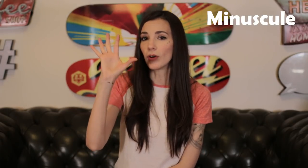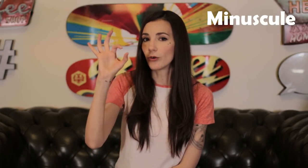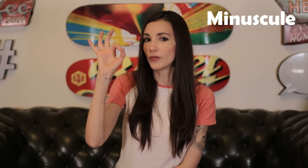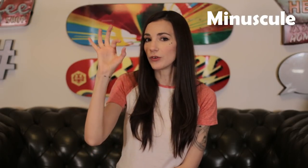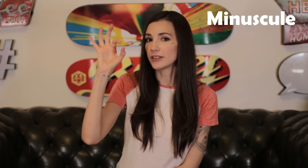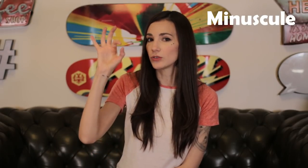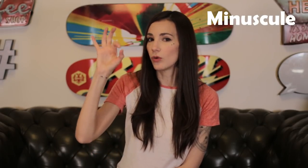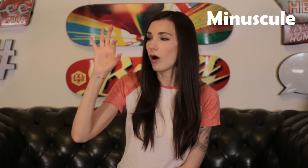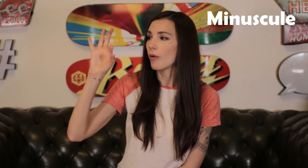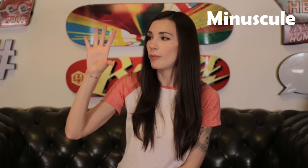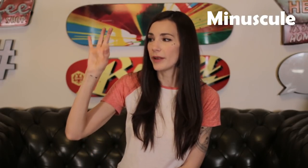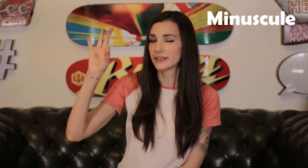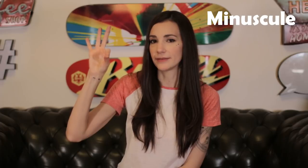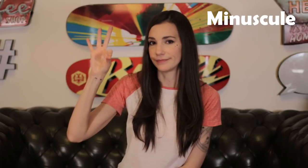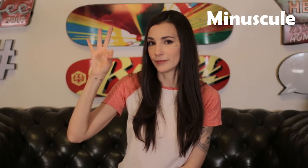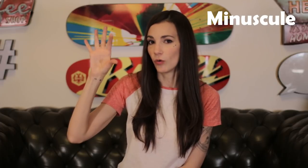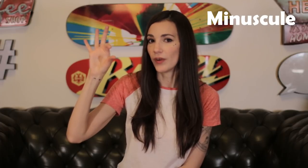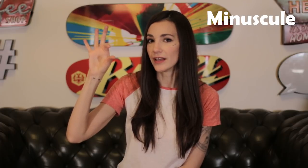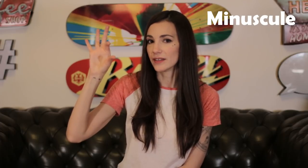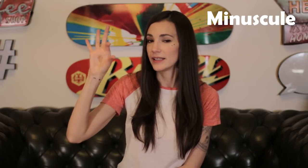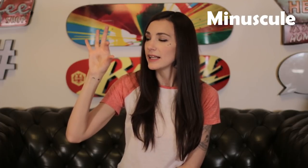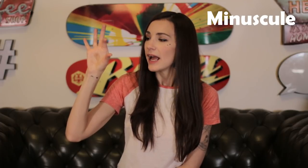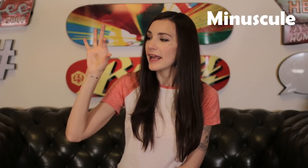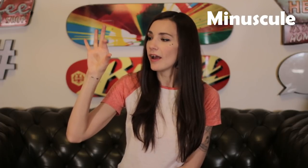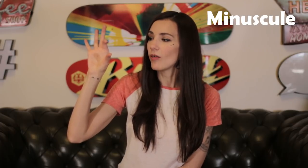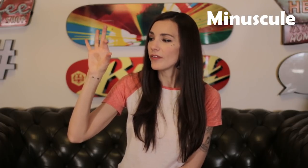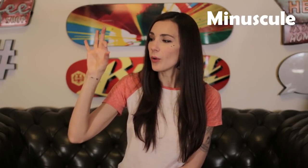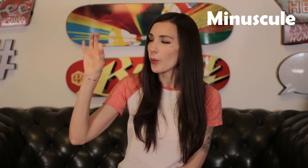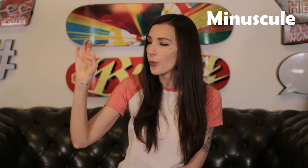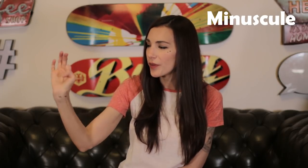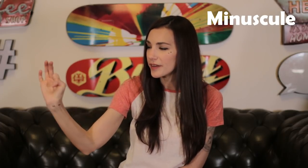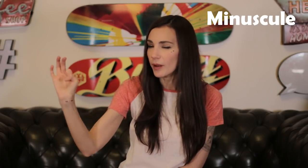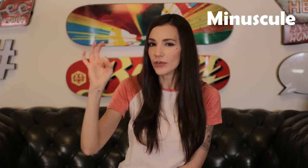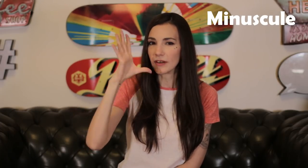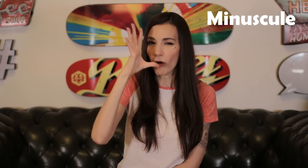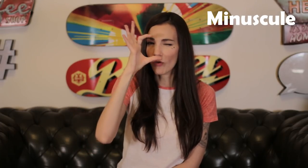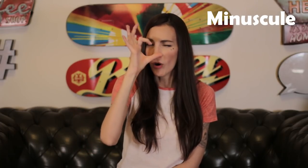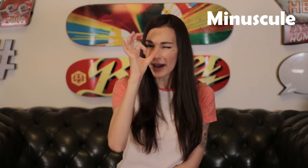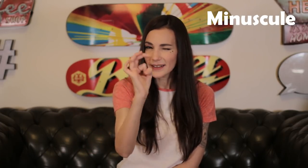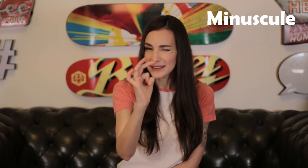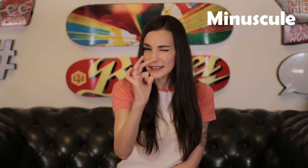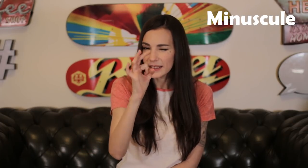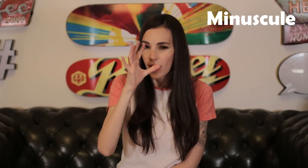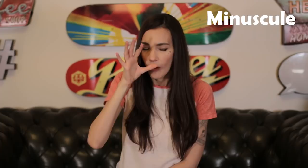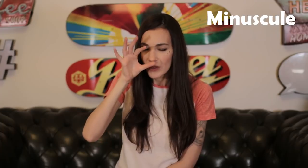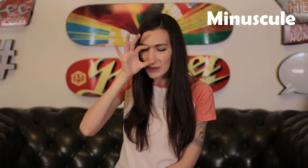la configuration en pince ouverte et on va faire comme ceci. On rétrécit, on